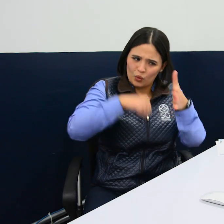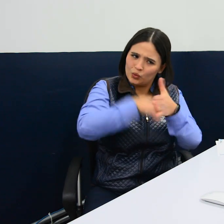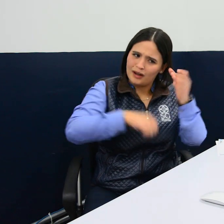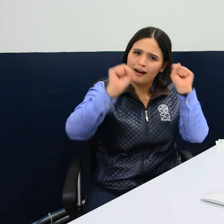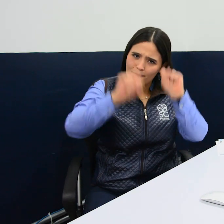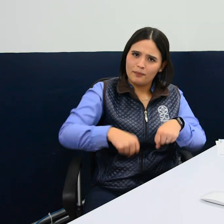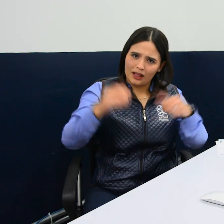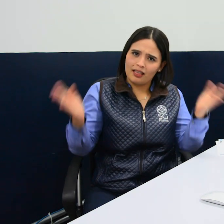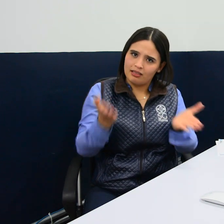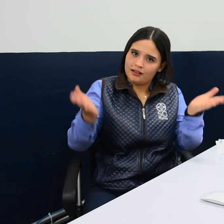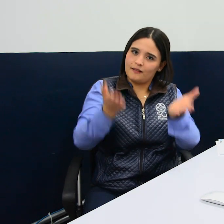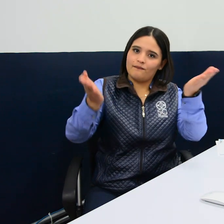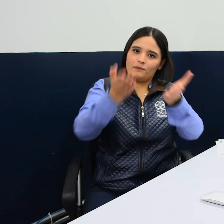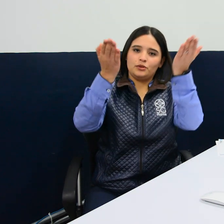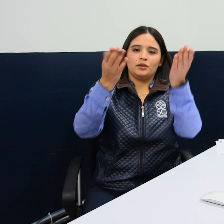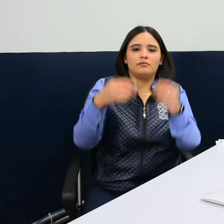pueden intercambiar formas de comunicación.